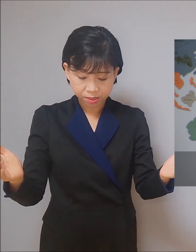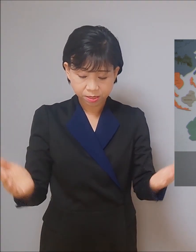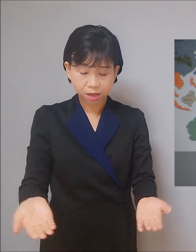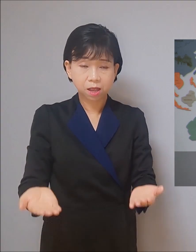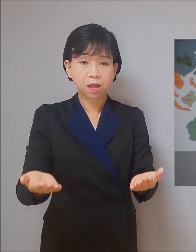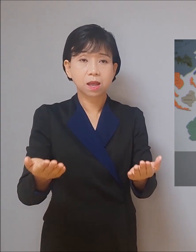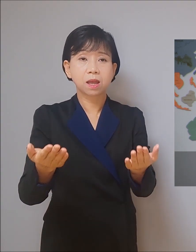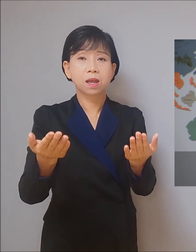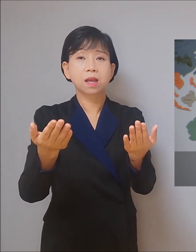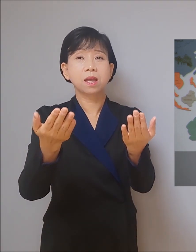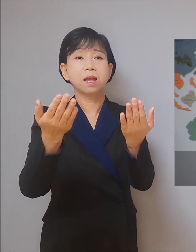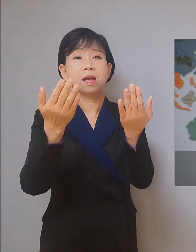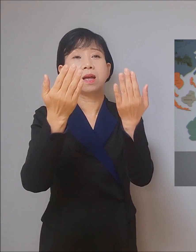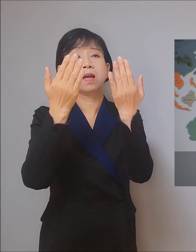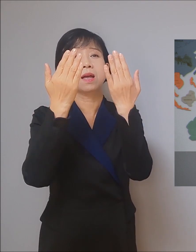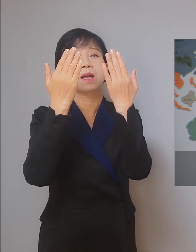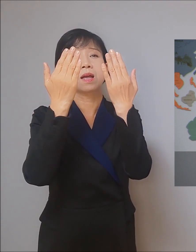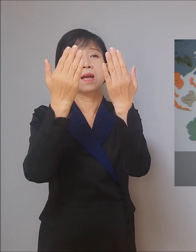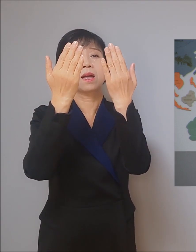예배합니다.